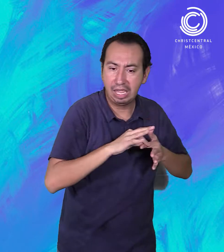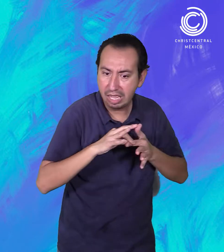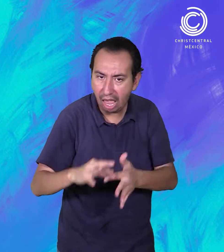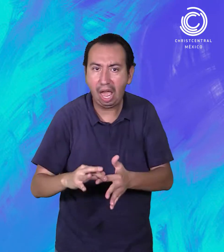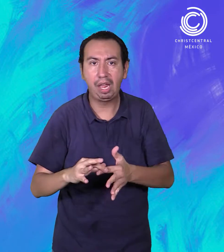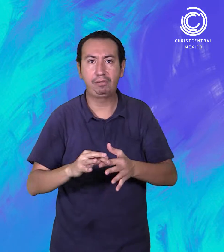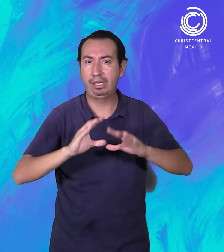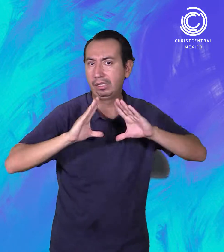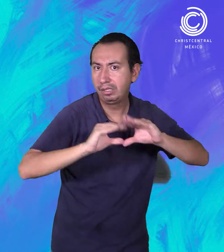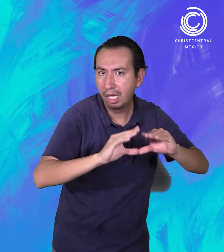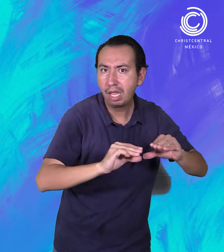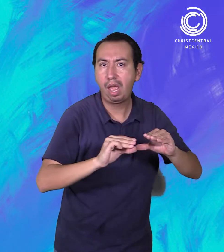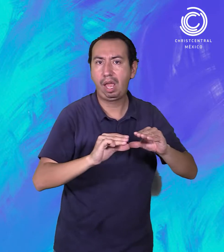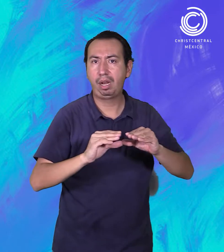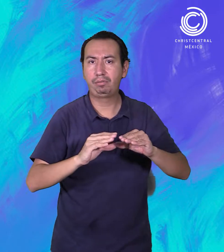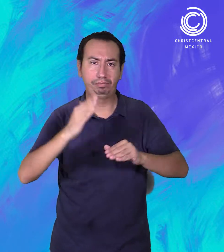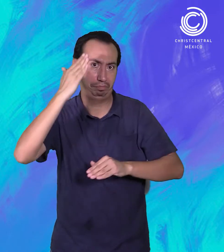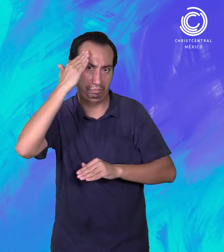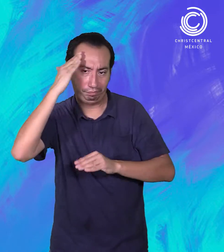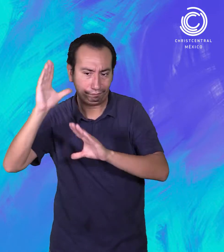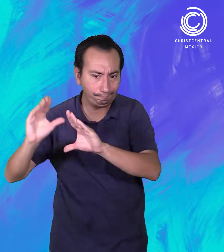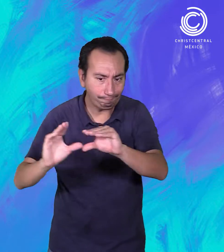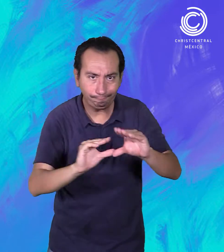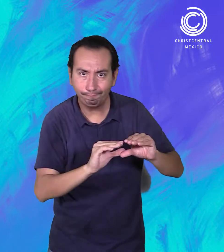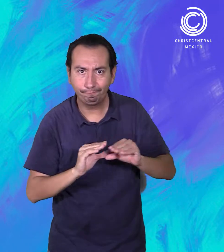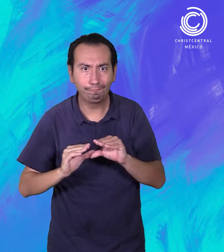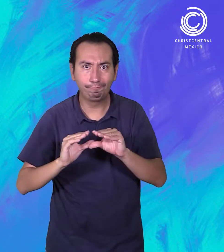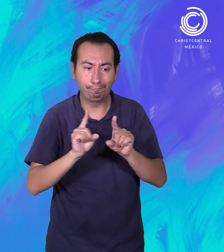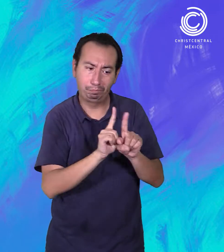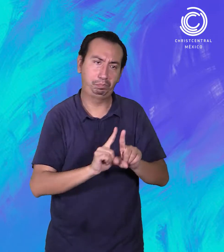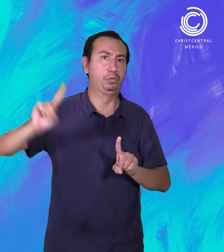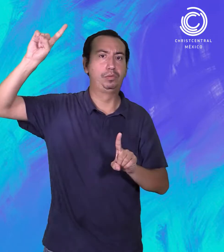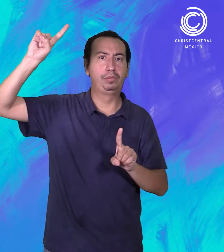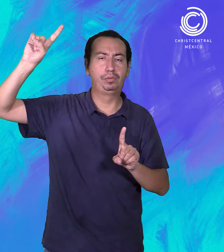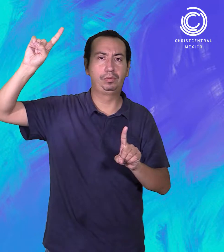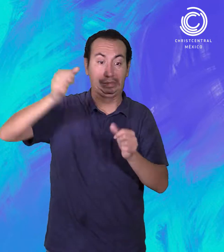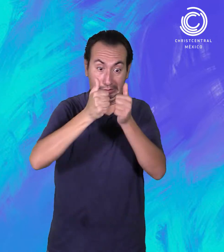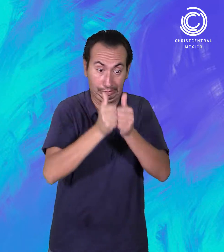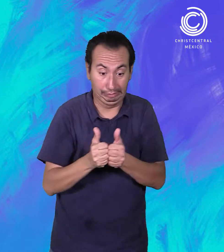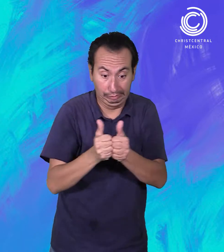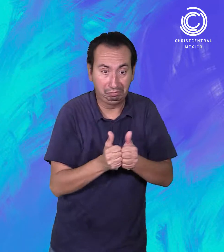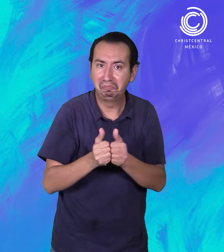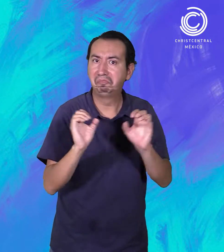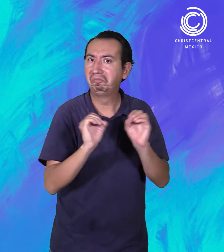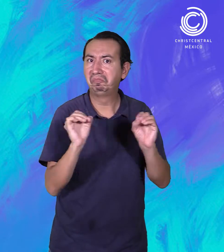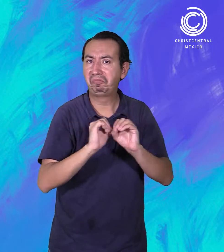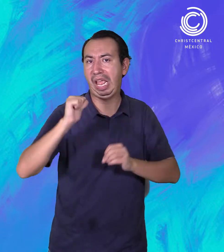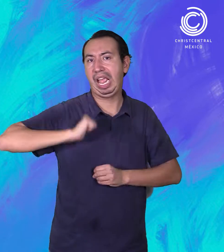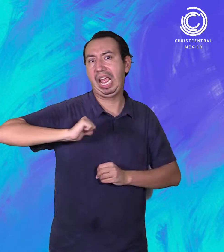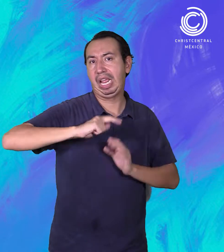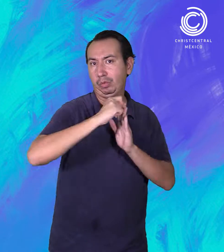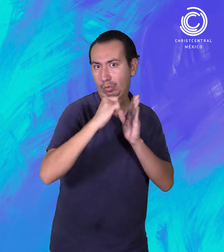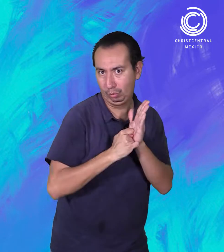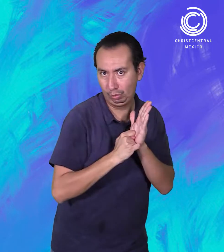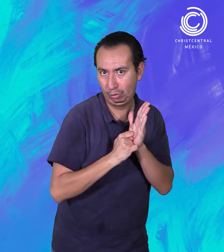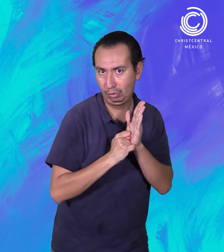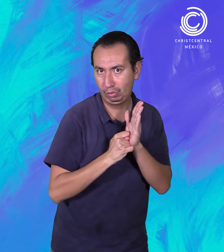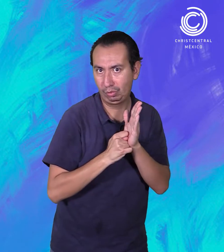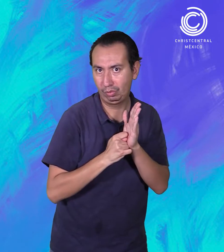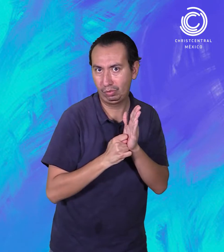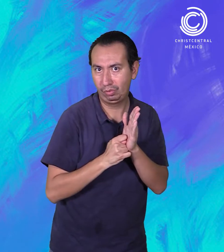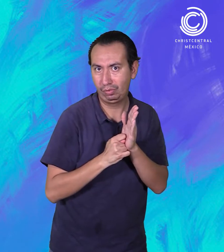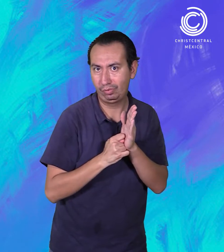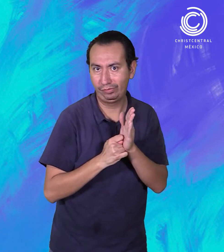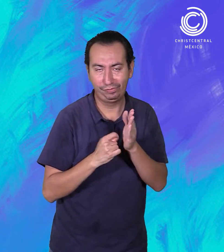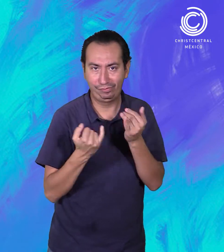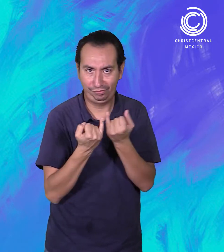guiarlos, para capacitarlos y no seguía más con ellos. Entonces, aquí está esto que estoy